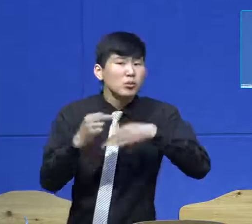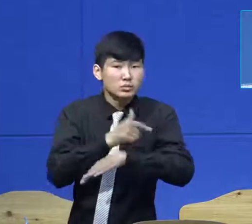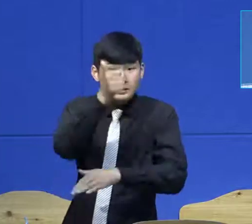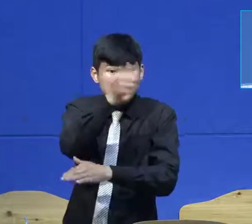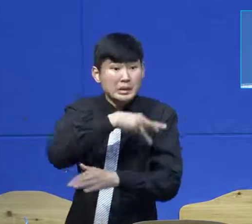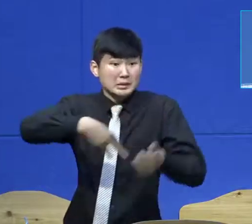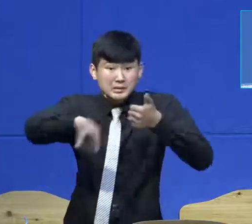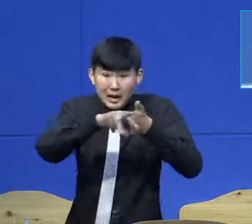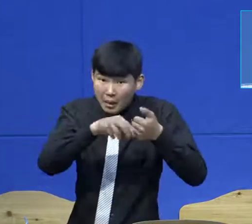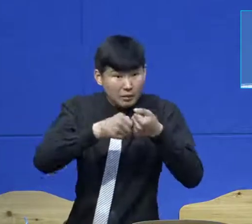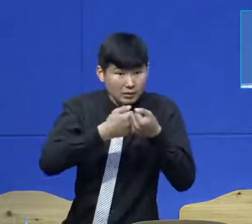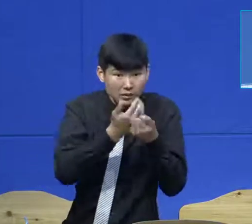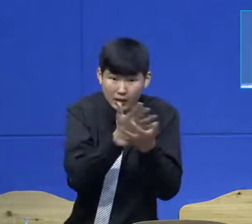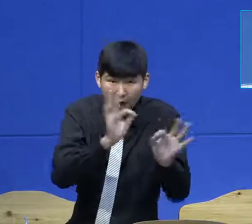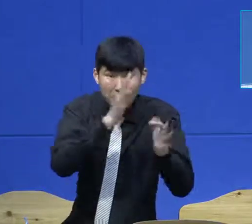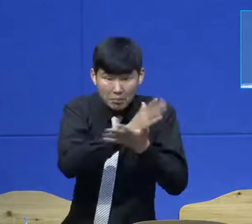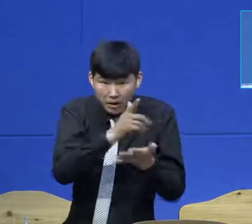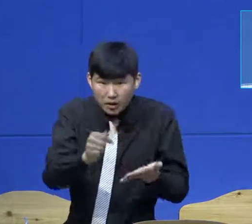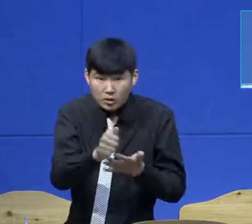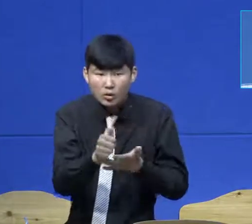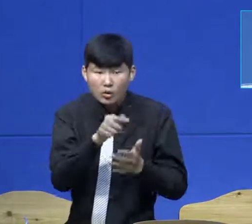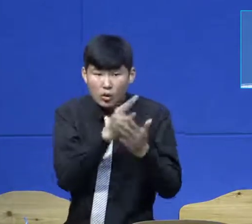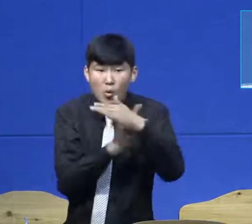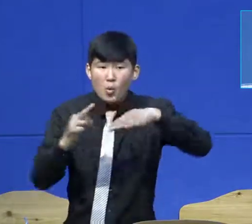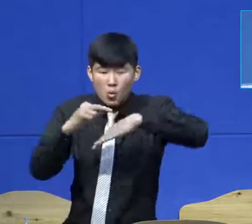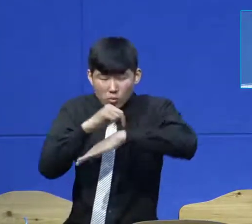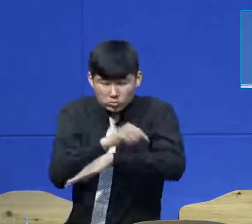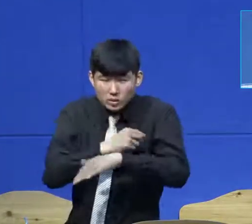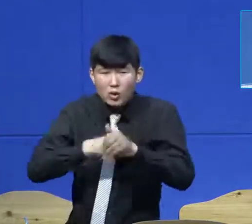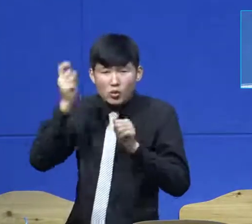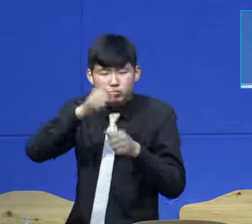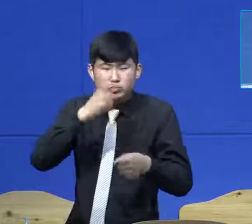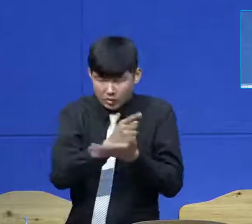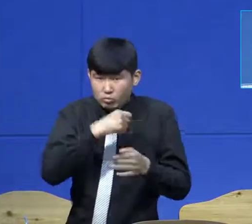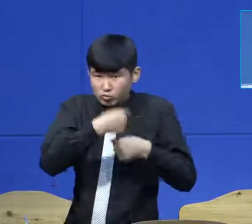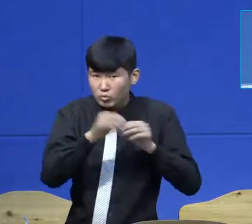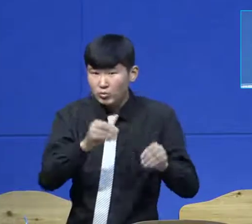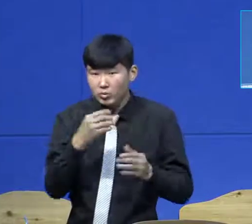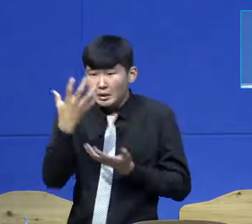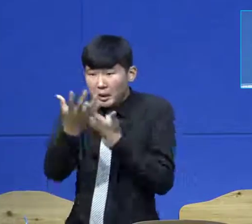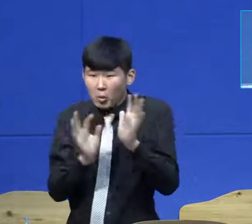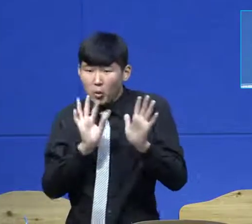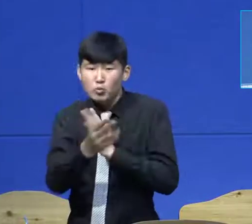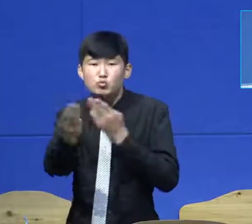Сайн мэдээг тараахгүй байгаа тэр нүглийч нь төлөөсөө төлнөө гэсэн. Энэ там руу явах шүлт биш.